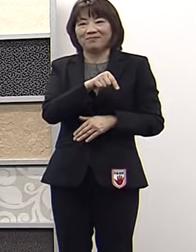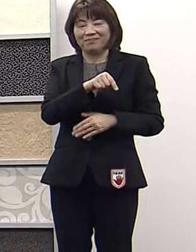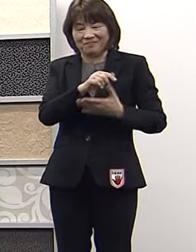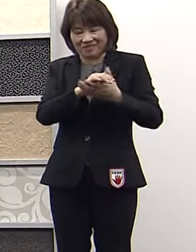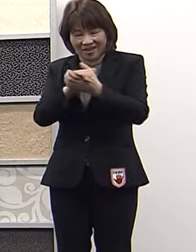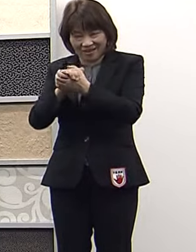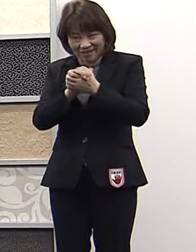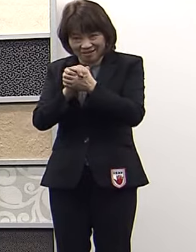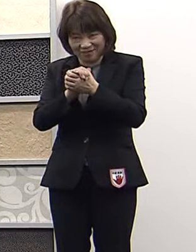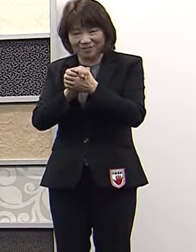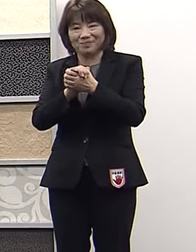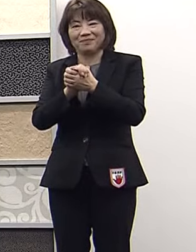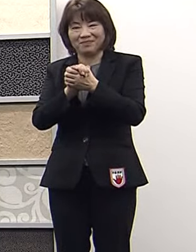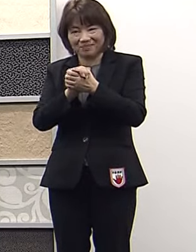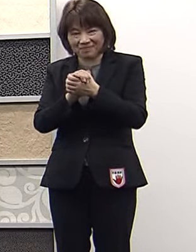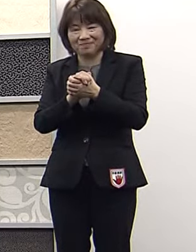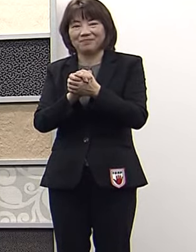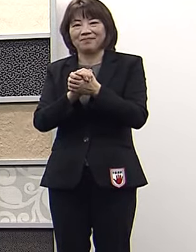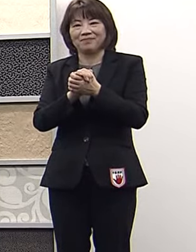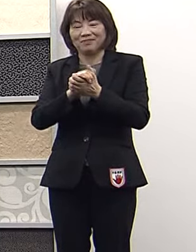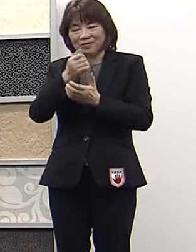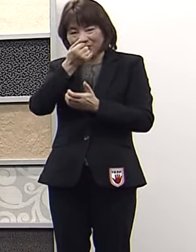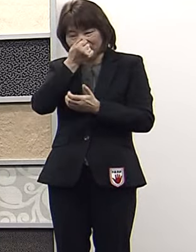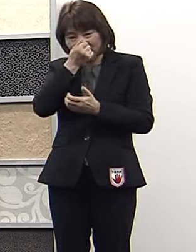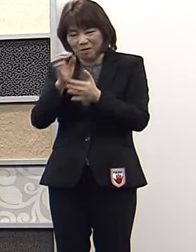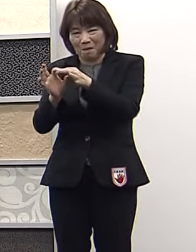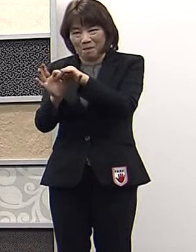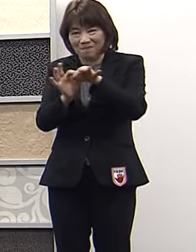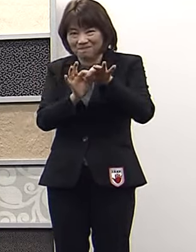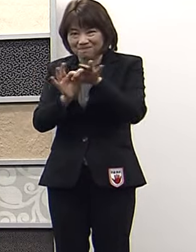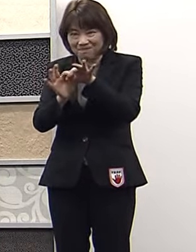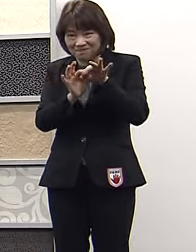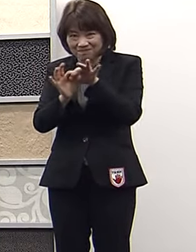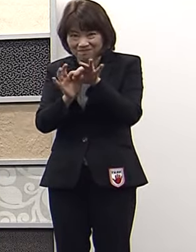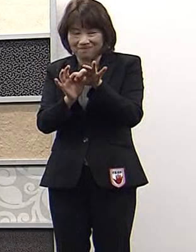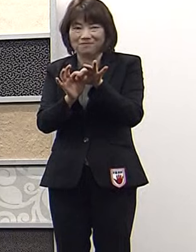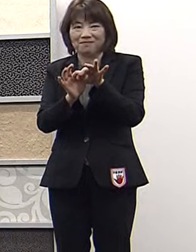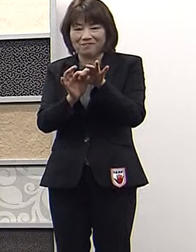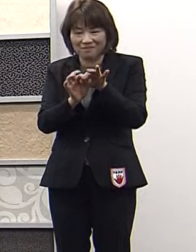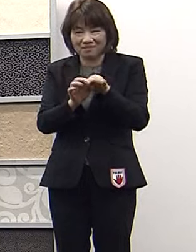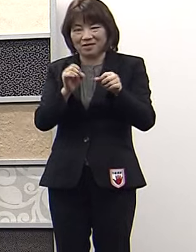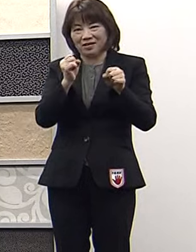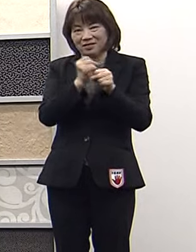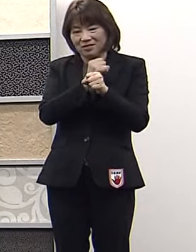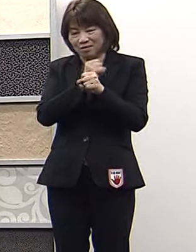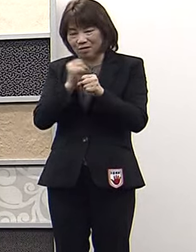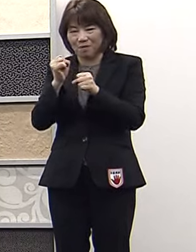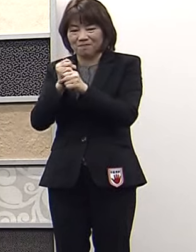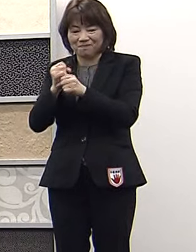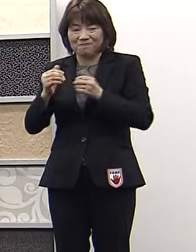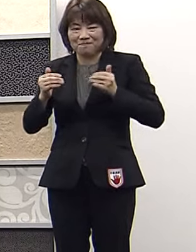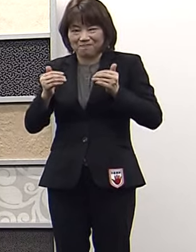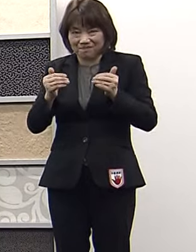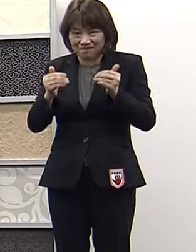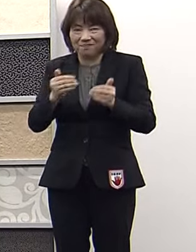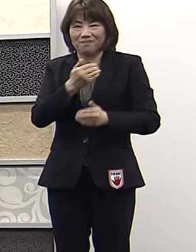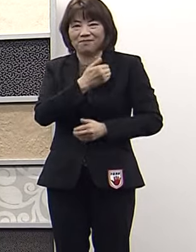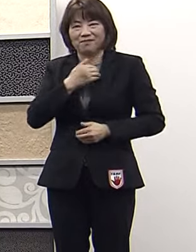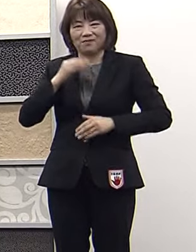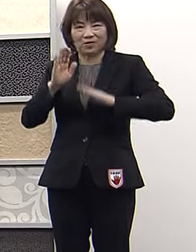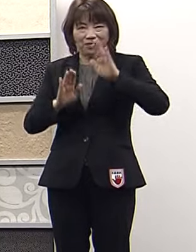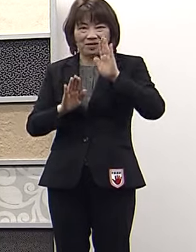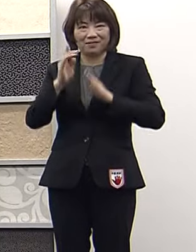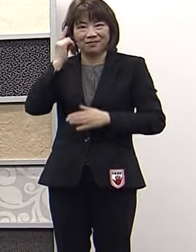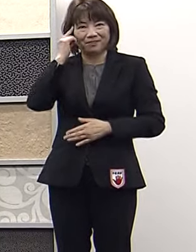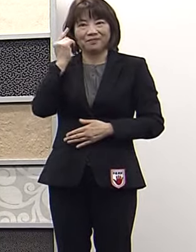仲良く緊密に連携を取りながらですね、物事を進める形ができてんじゃないかなと、こんなようなことを考